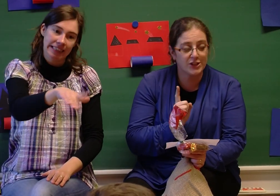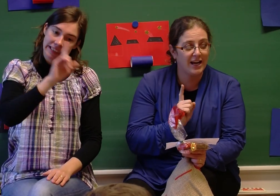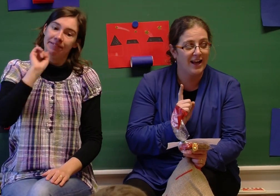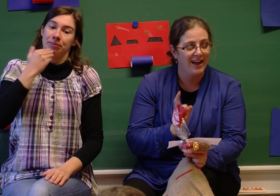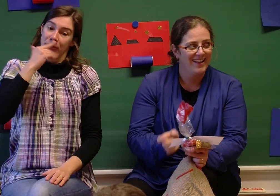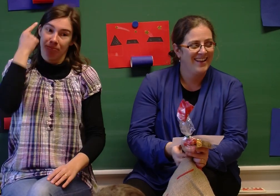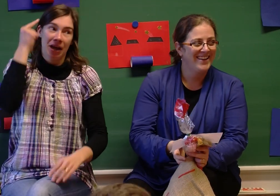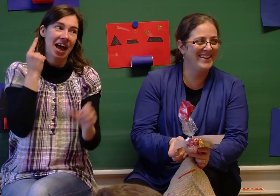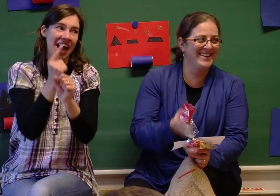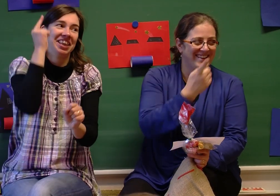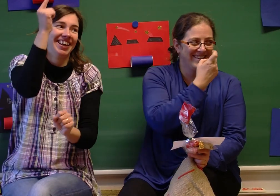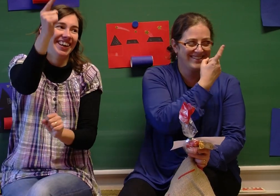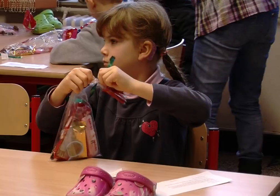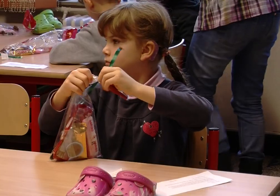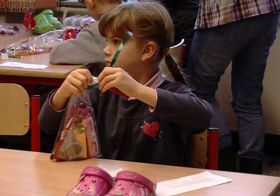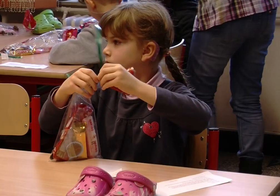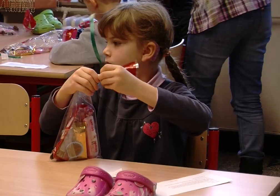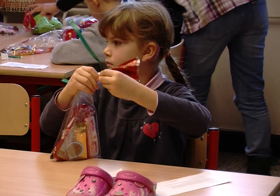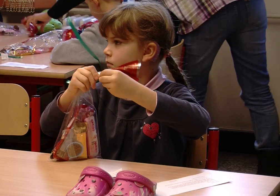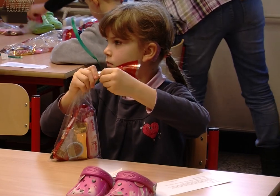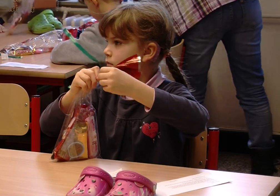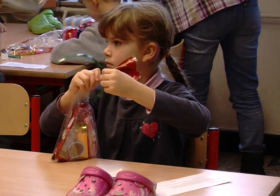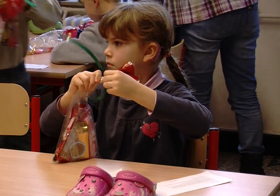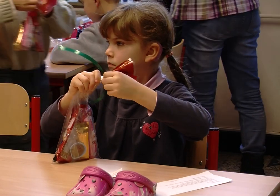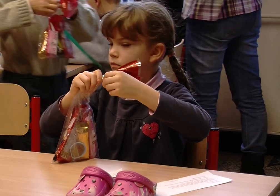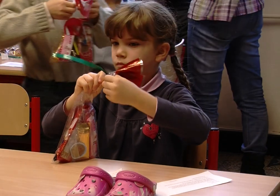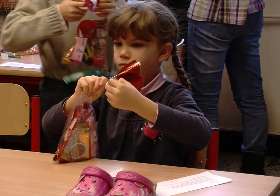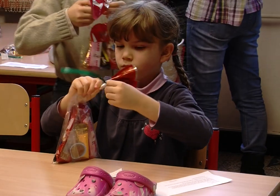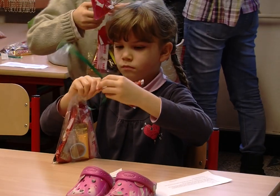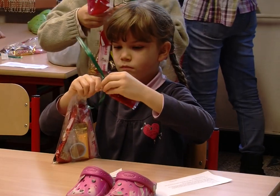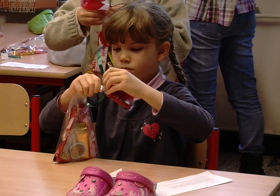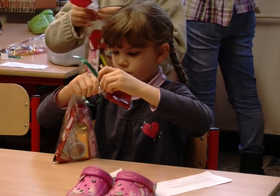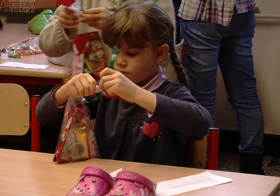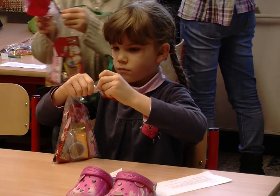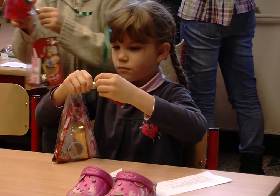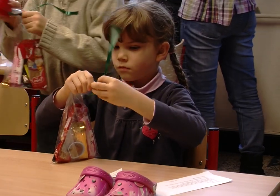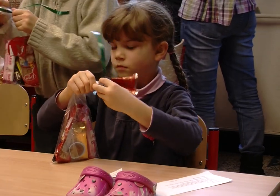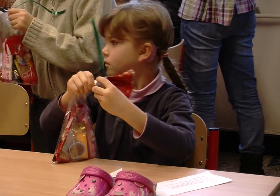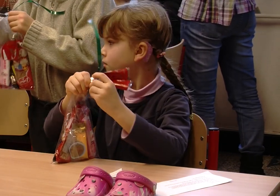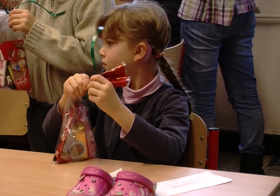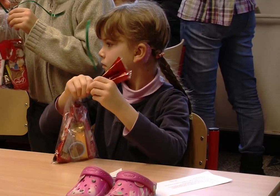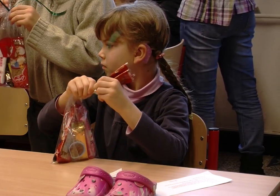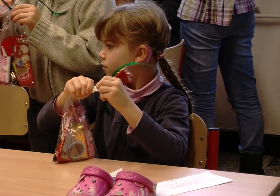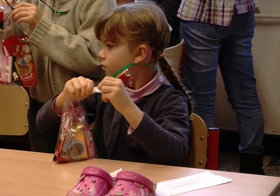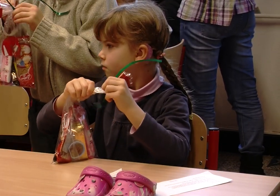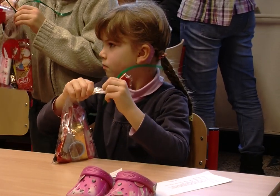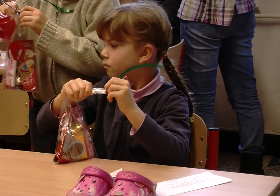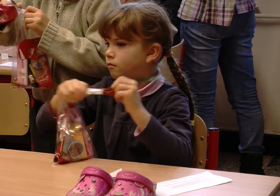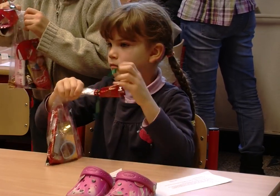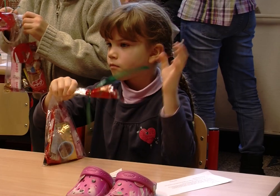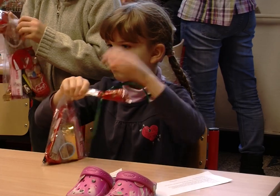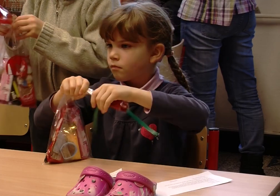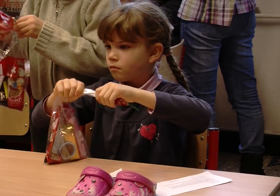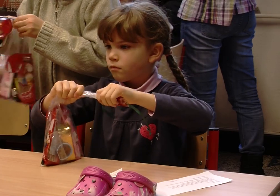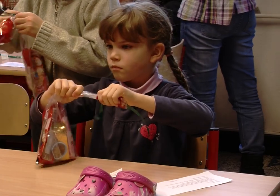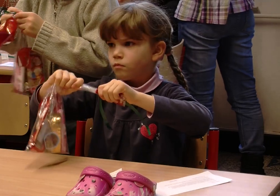deux titulaires. Elles préparent le cours ensemble, mais tout est une question de méthodologie en fait. Le premier souci des deux titulaires est d'aller d'un point à un